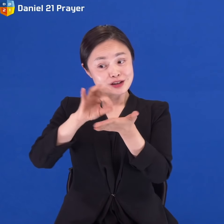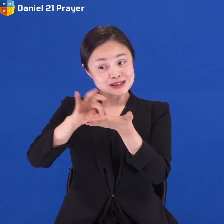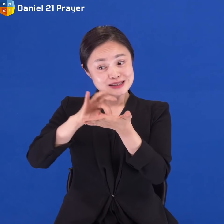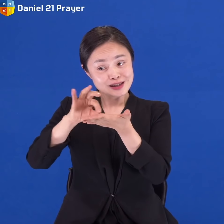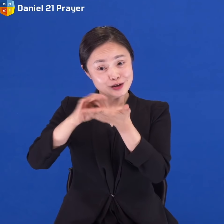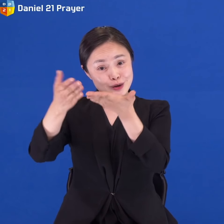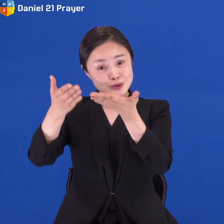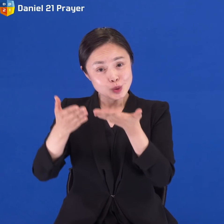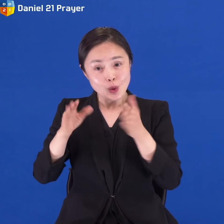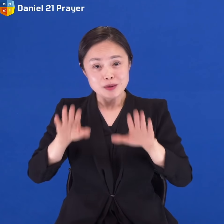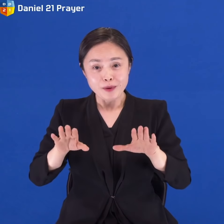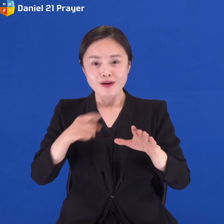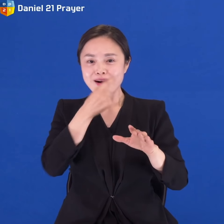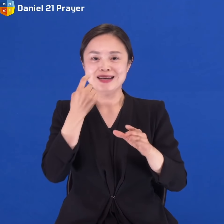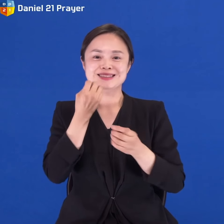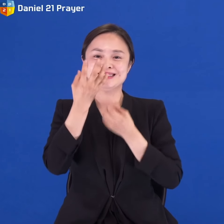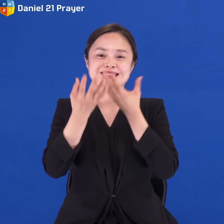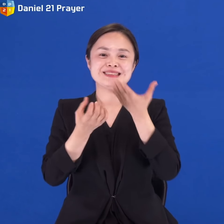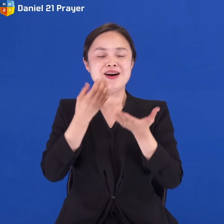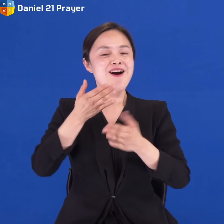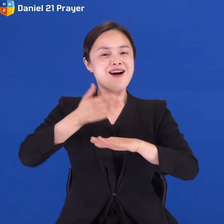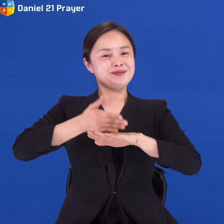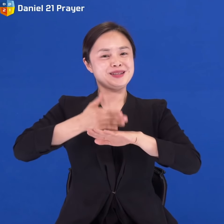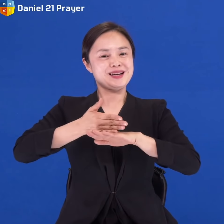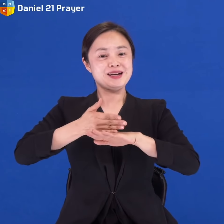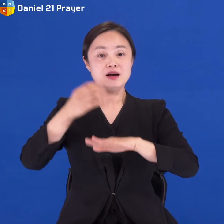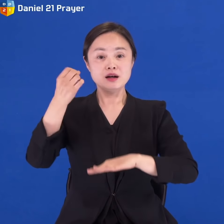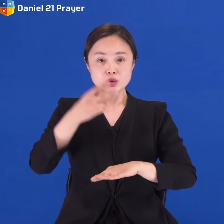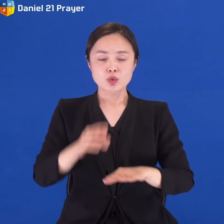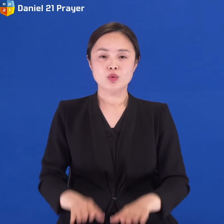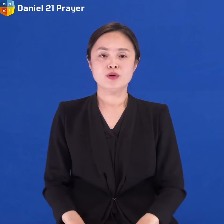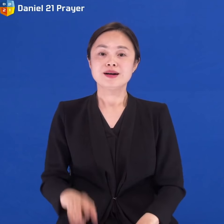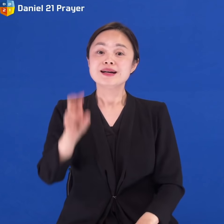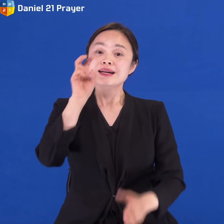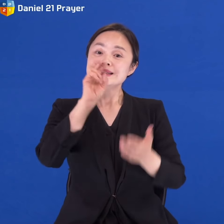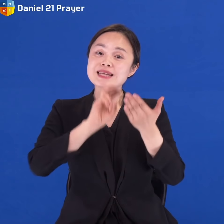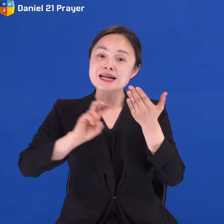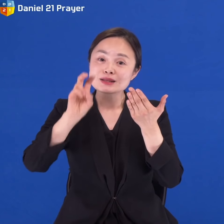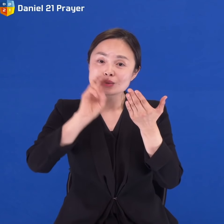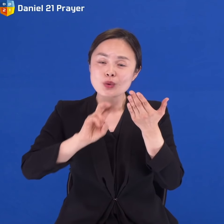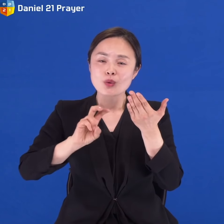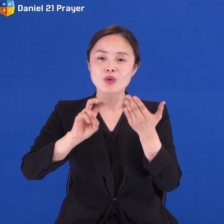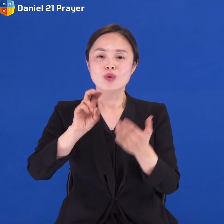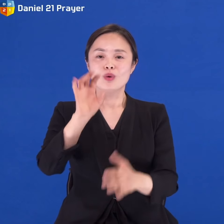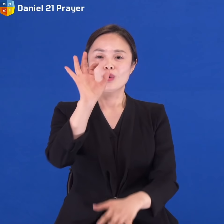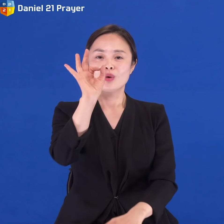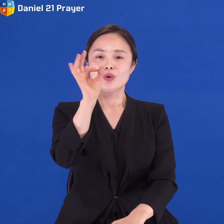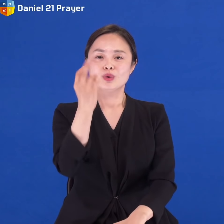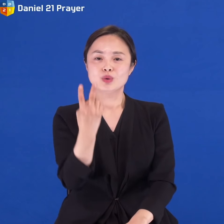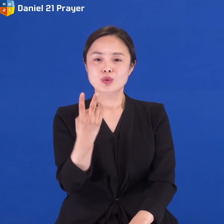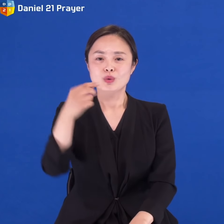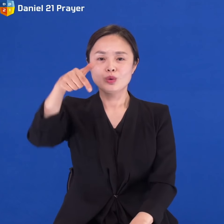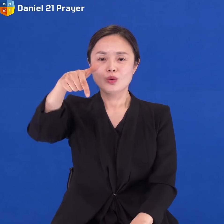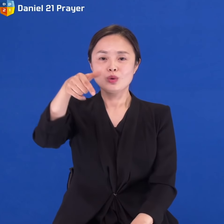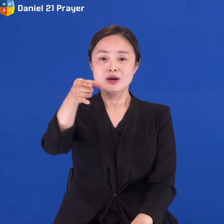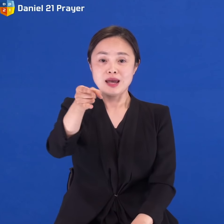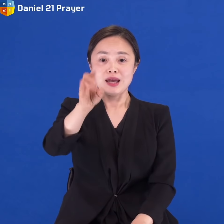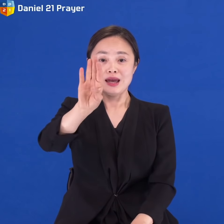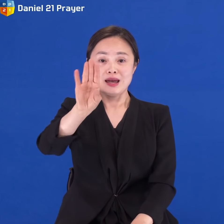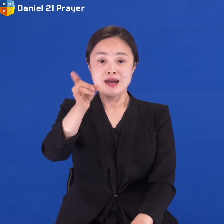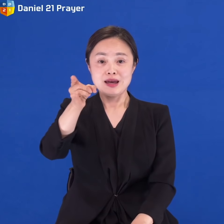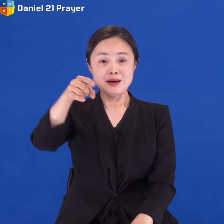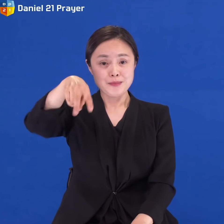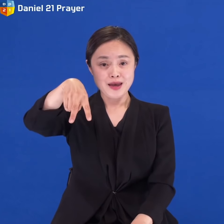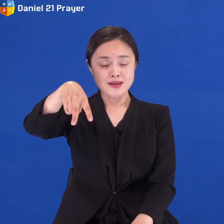노래를 제가 듣게 됐습니다. 요괴벳 노래를 30분 들으니까 저희 어머니의 눈물이 보이는 거예요. 우리 어머니